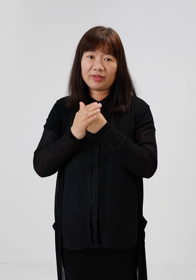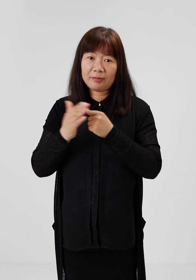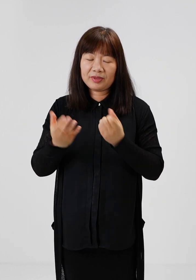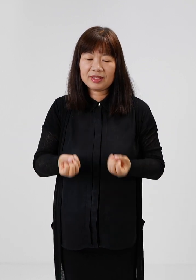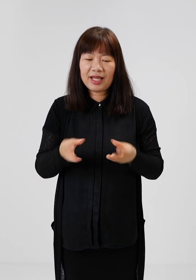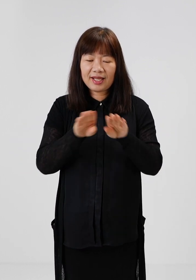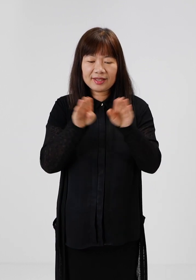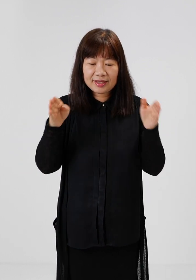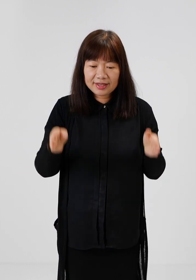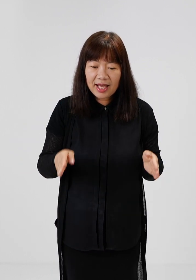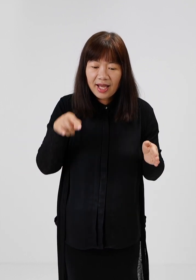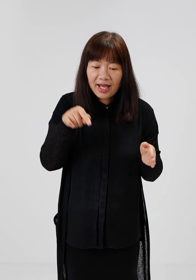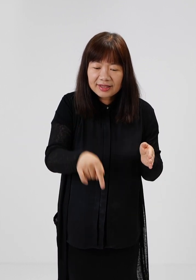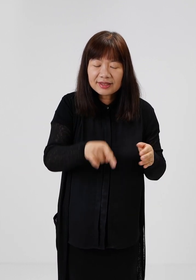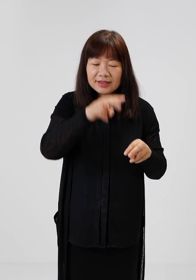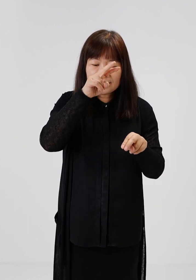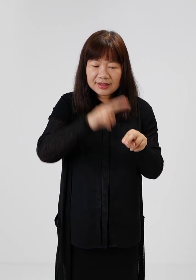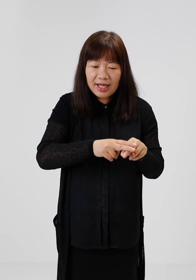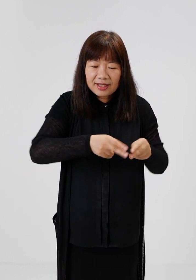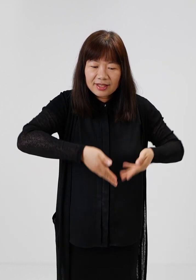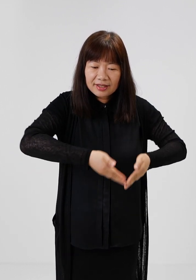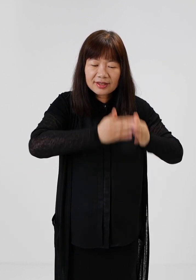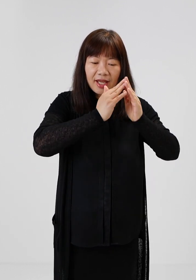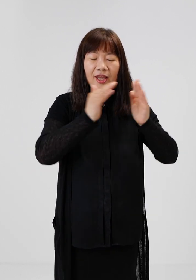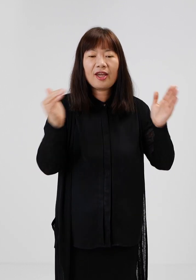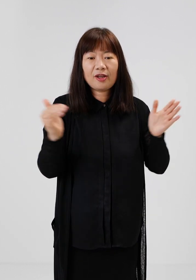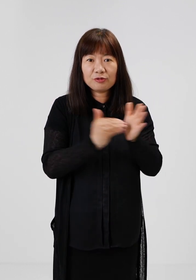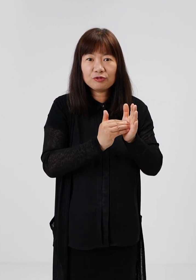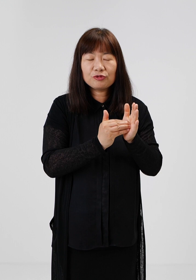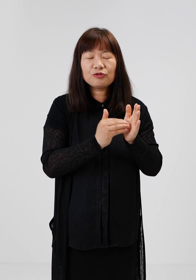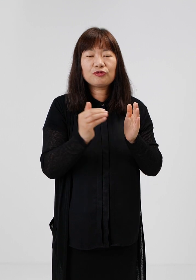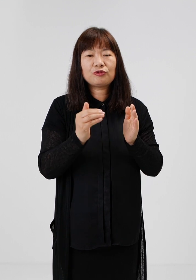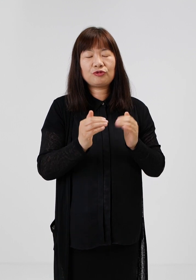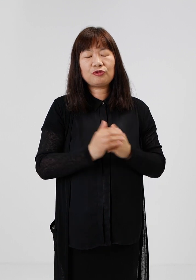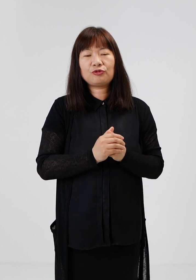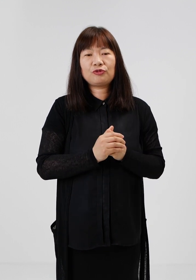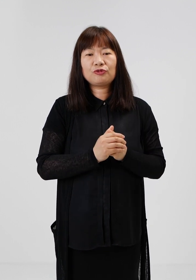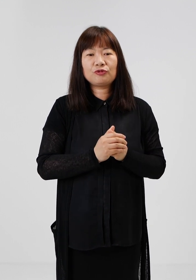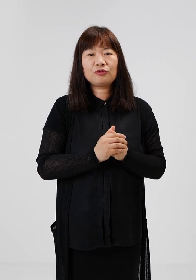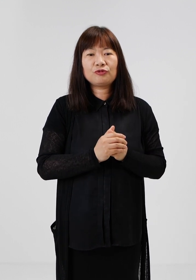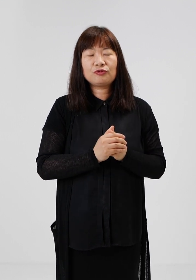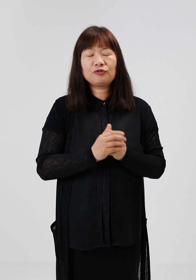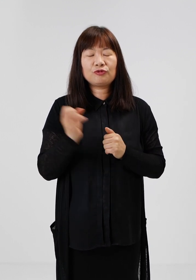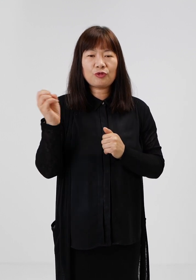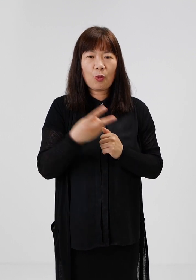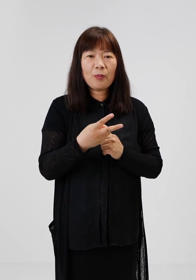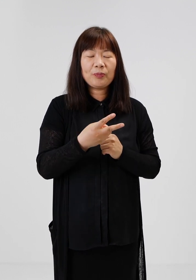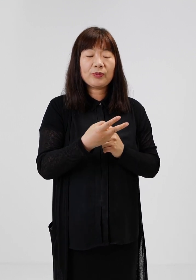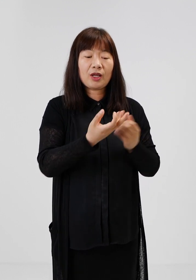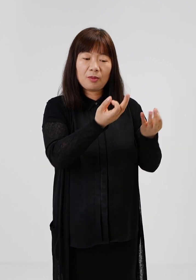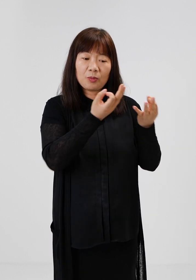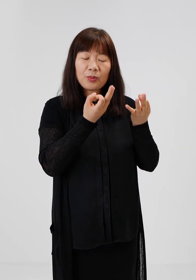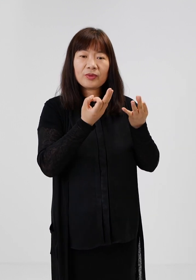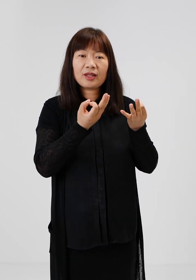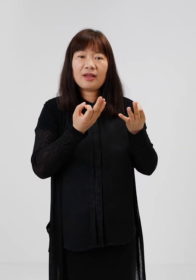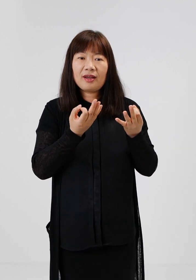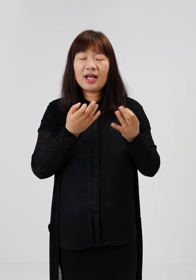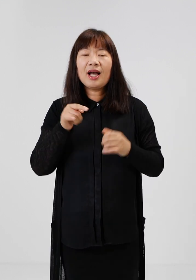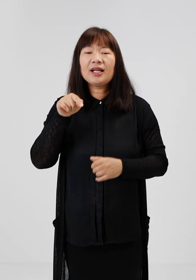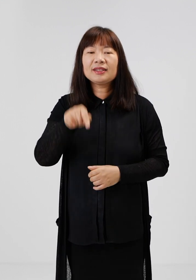제단을 그 터에 세우고 그랬어요. 자, 이제 앞을 보실까요? 오늘 중요한 주제가 나왔어요.